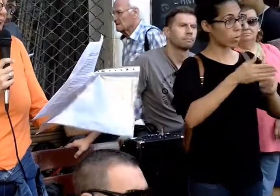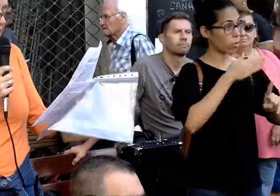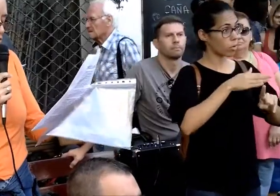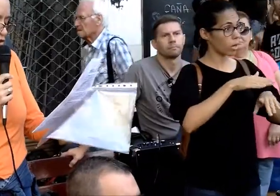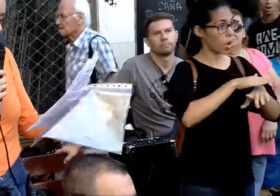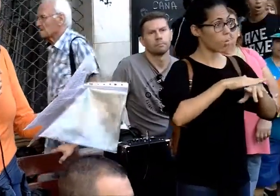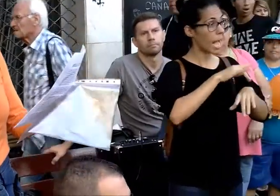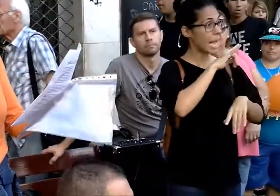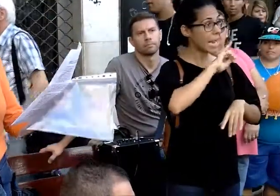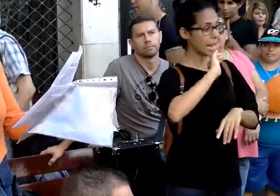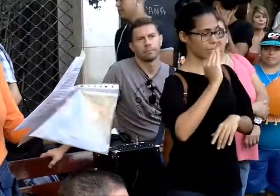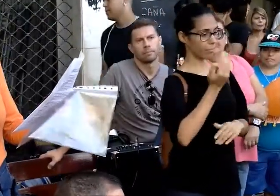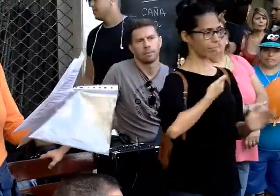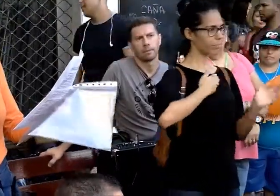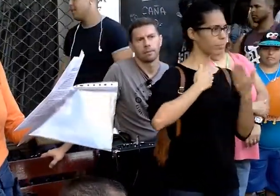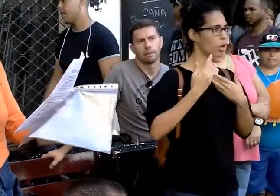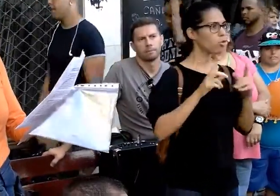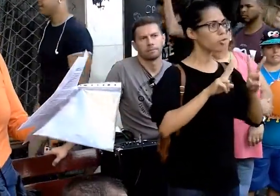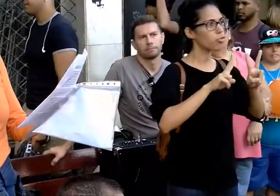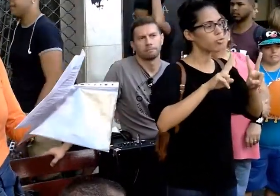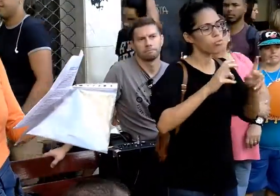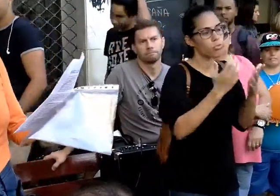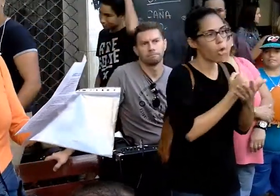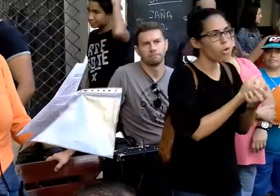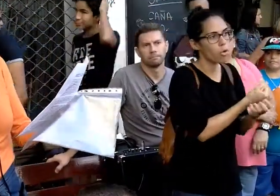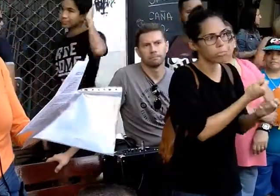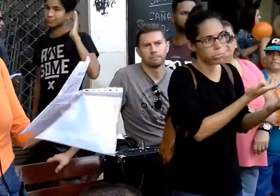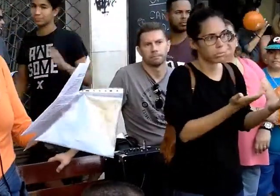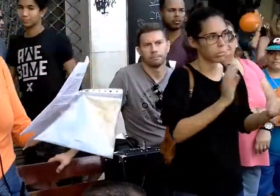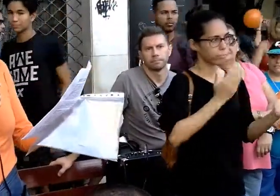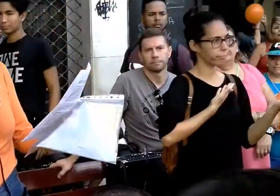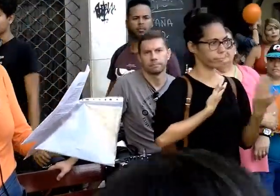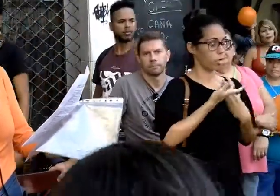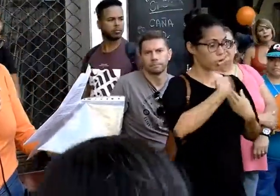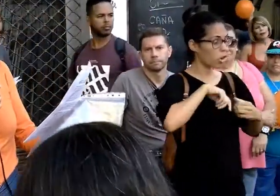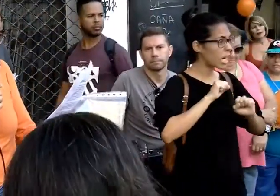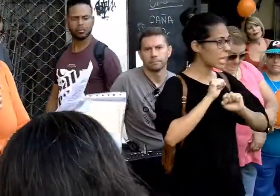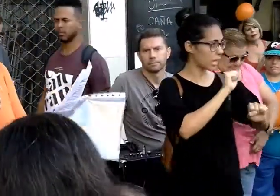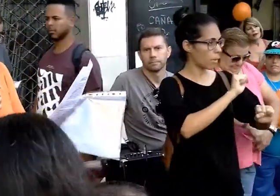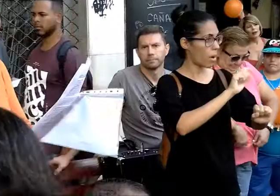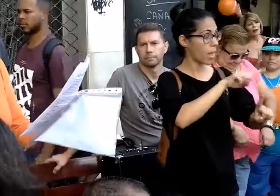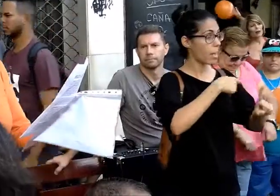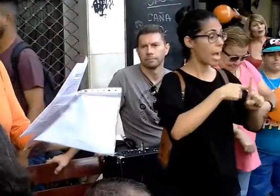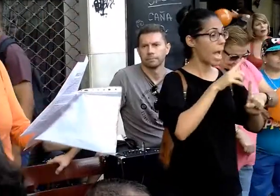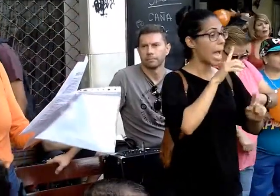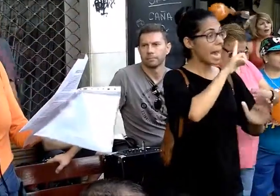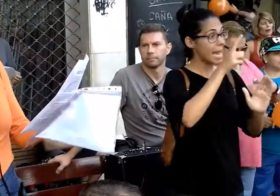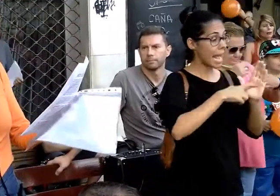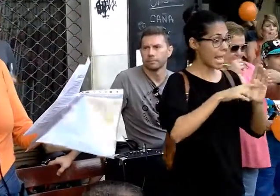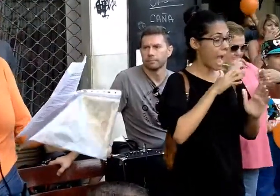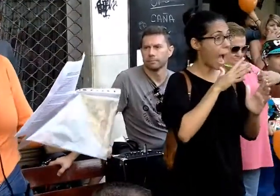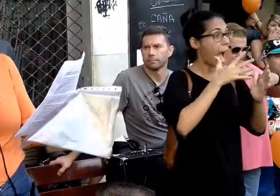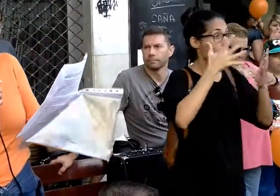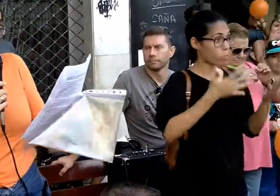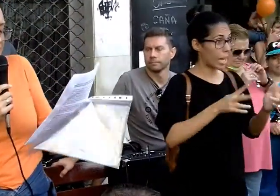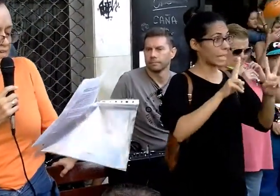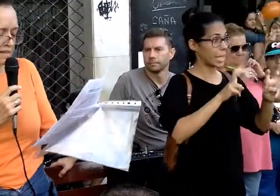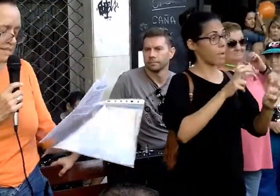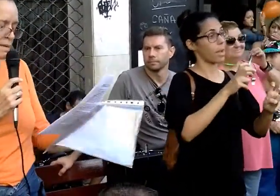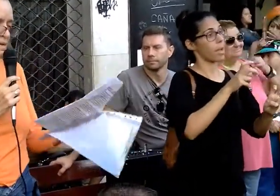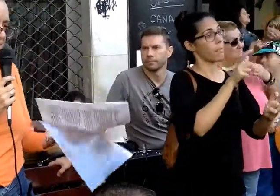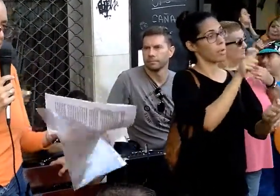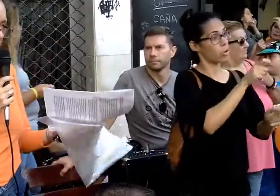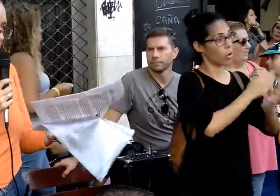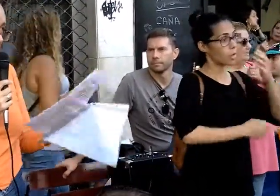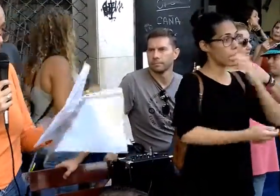en todas sus instancias, incumpliendo sistemáticamente la legislación vigente en materia